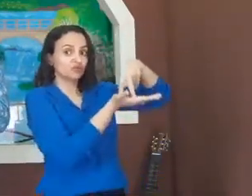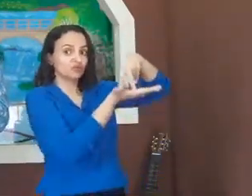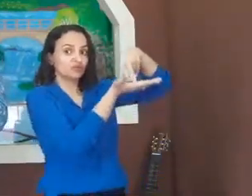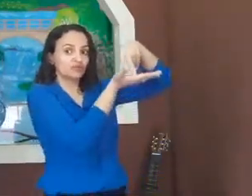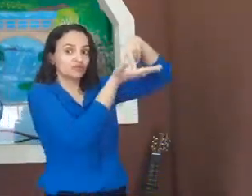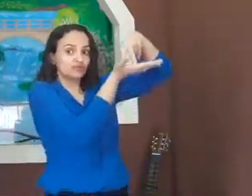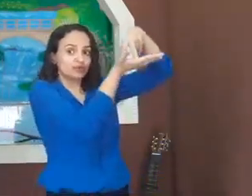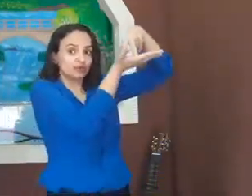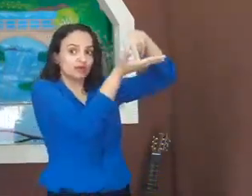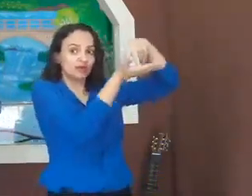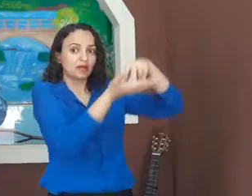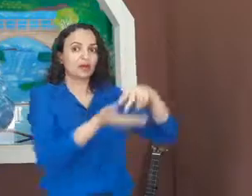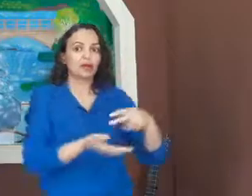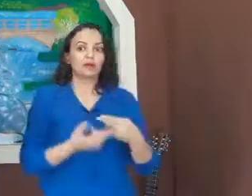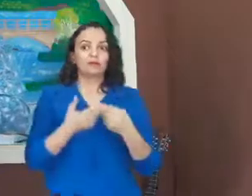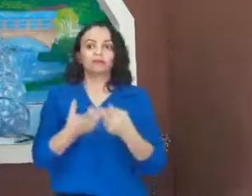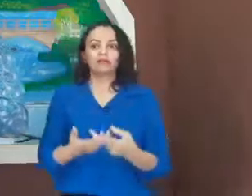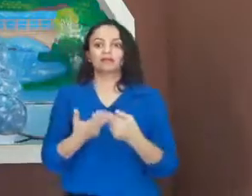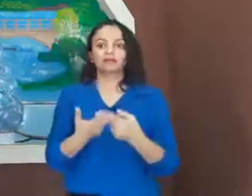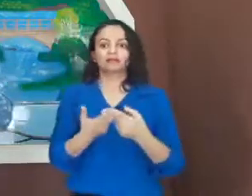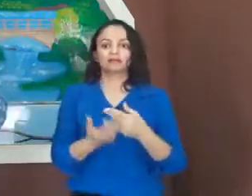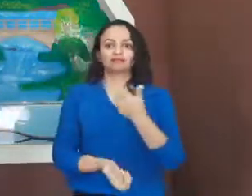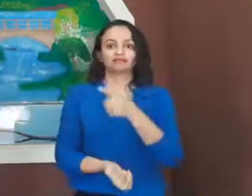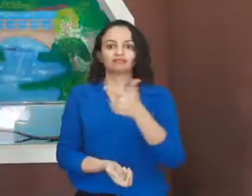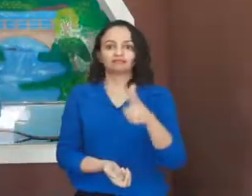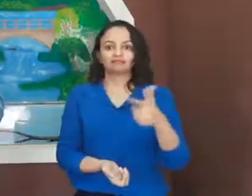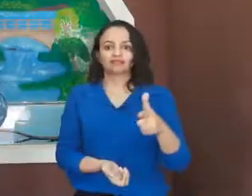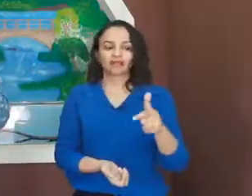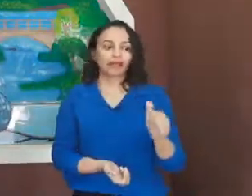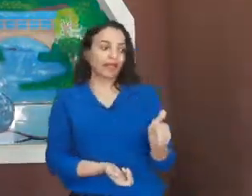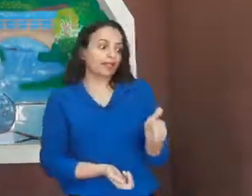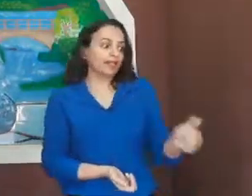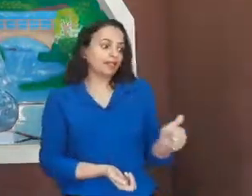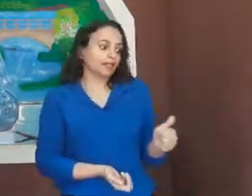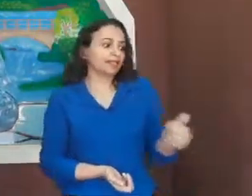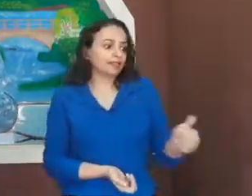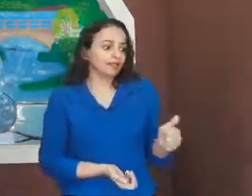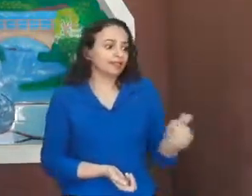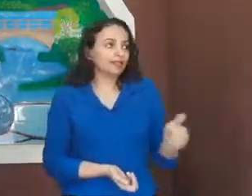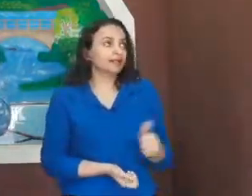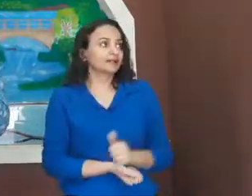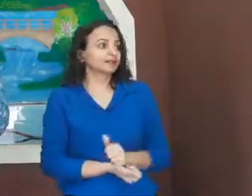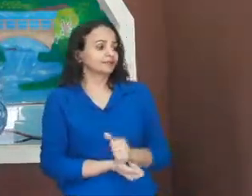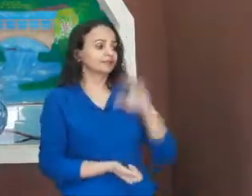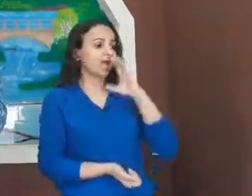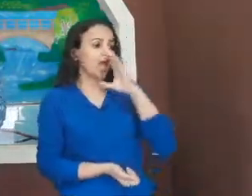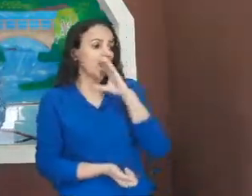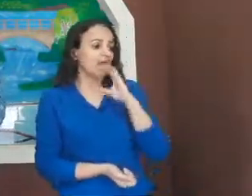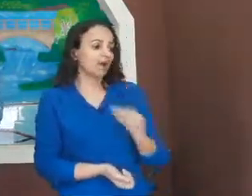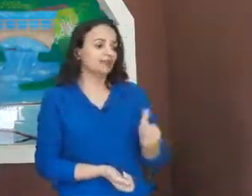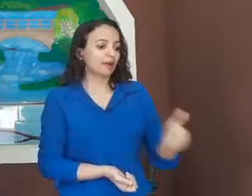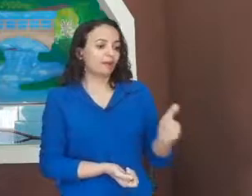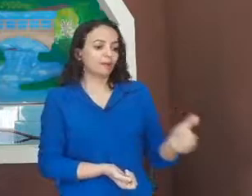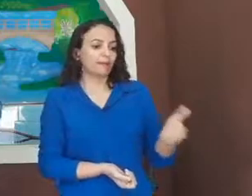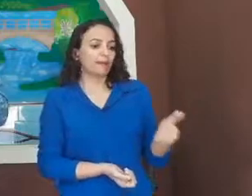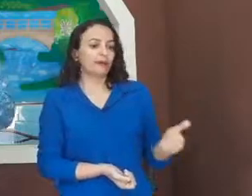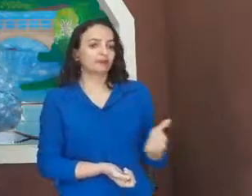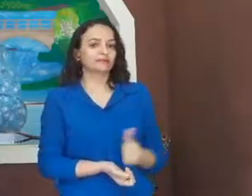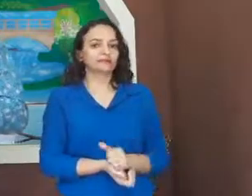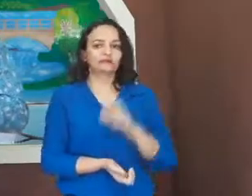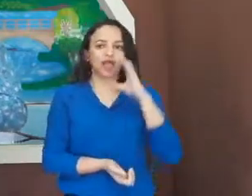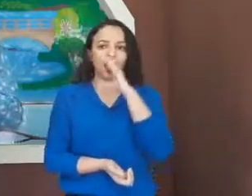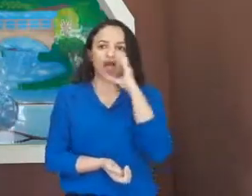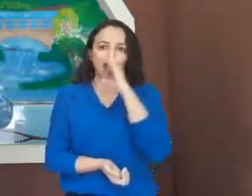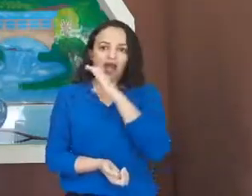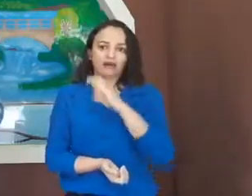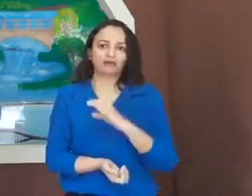vezes, né, vai subir mais rápido. Não tem um botão ali e vai continuar. O que pode acontecer é